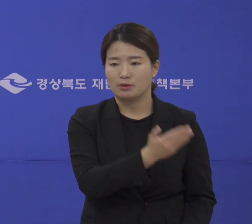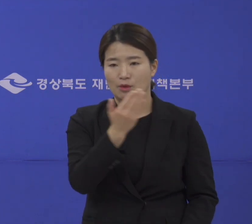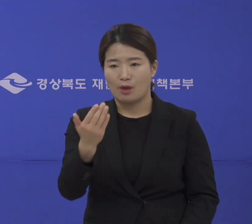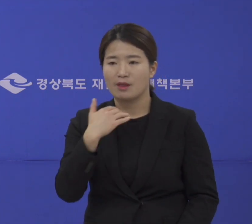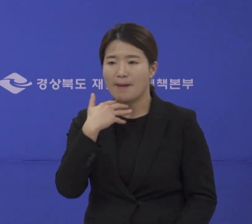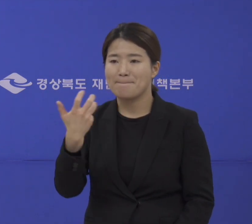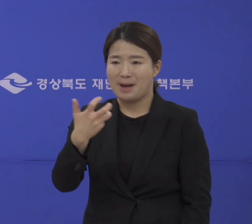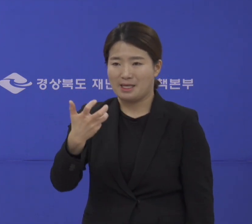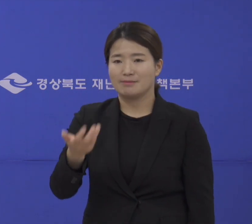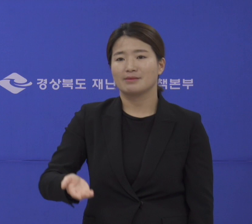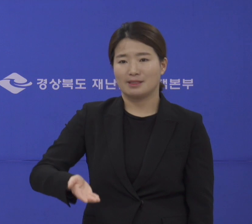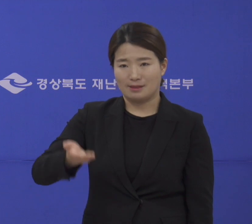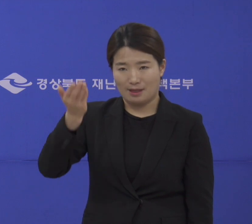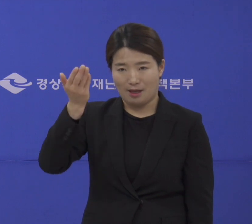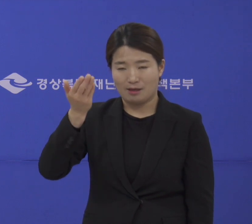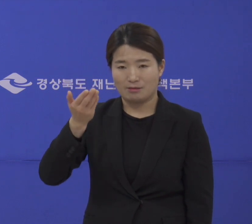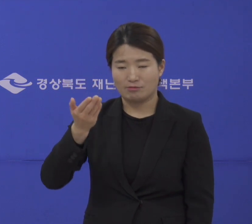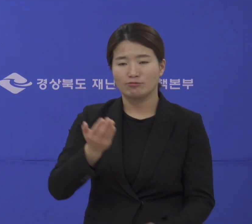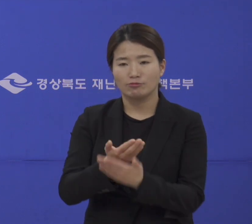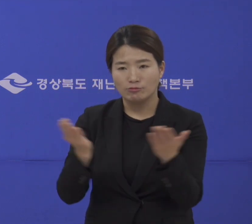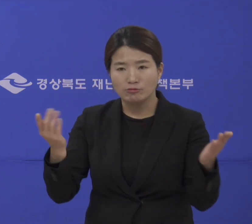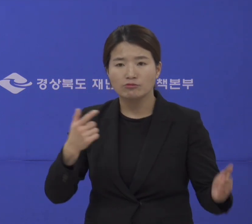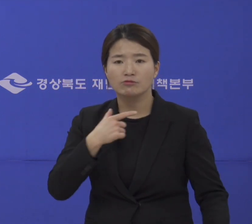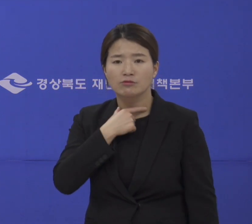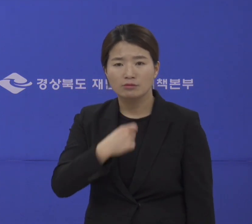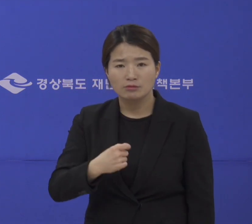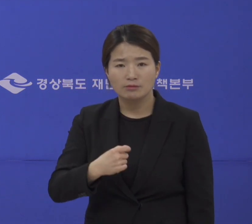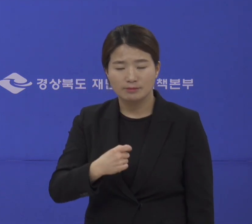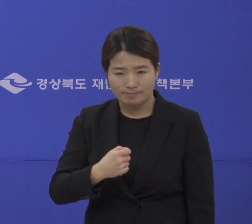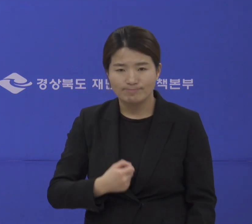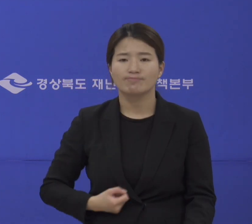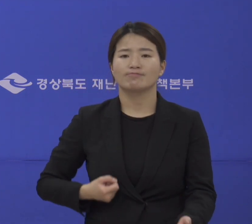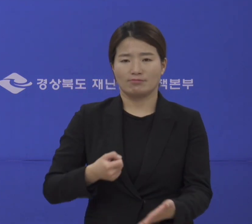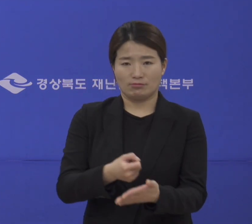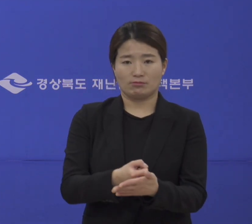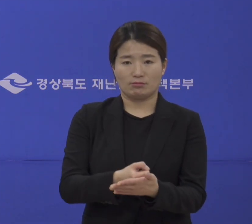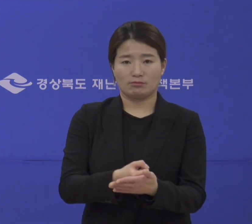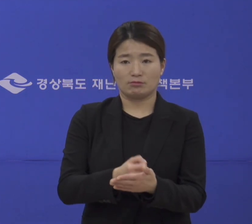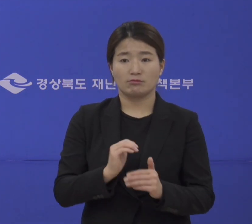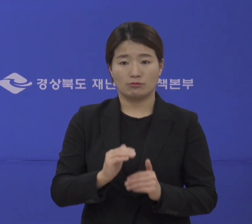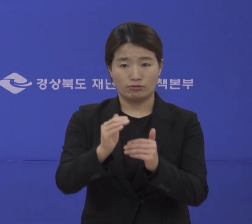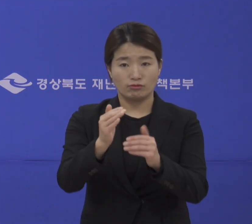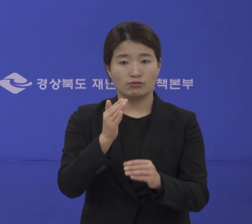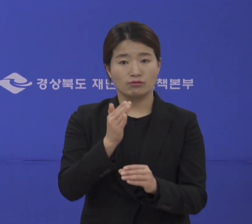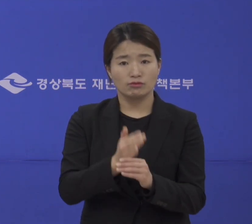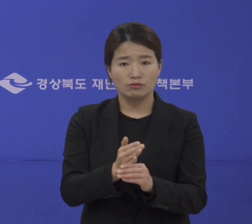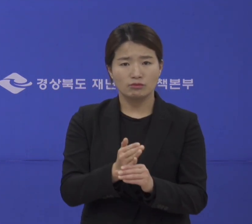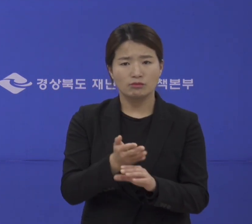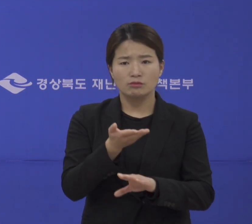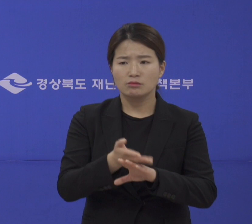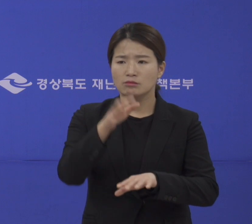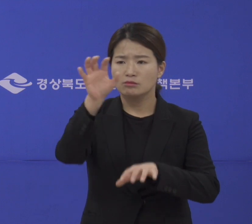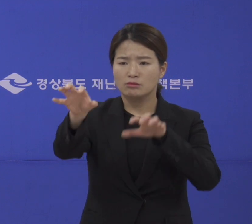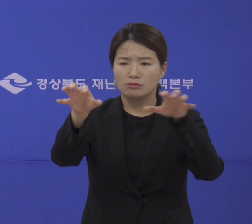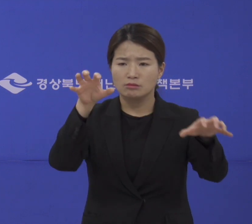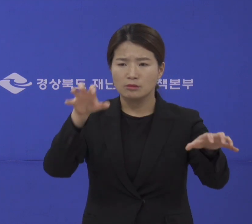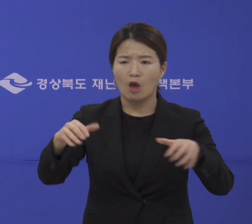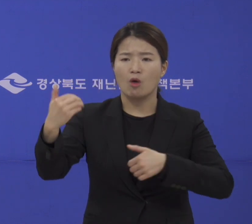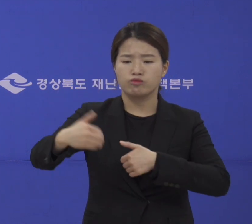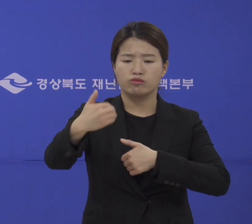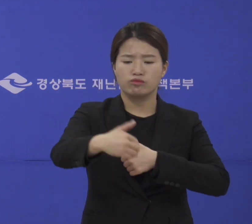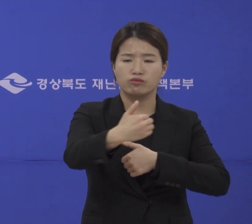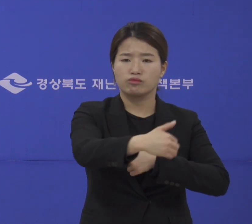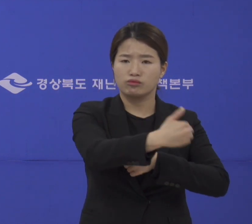80세 이상 어르신들도 보고 발락하는 것을 그대로 하도록 조치를 하는데 다른 시도에서도 우리한테 요청을